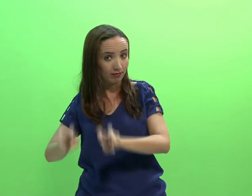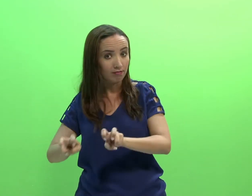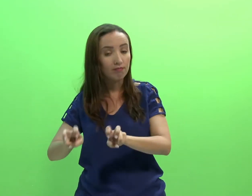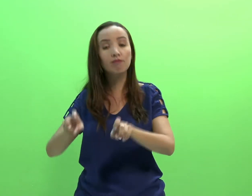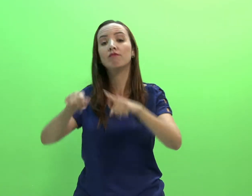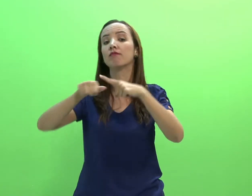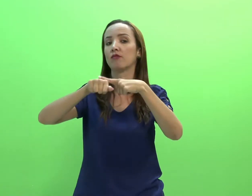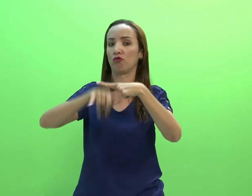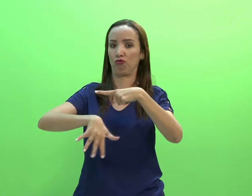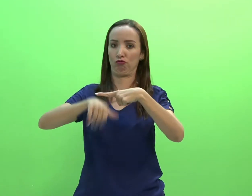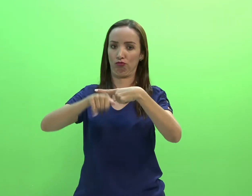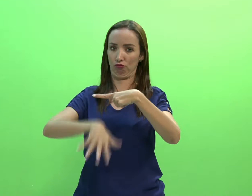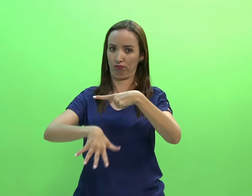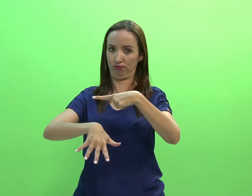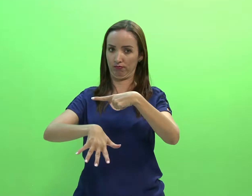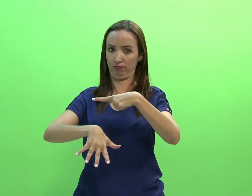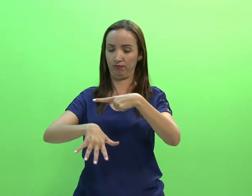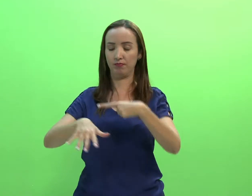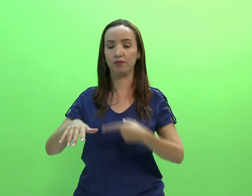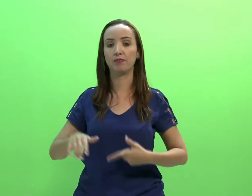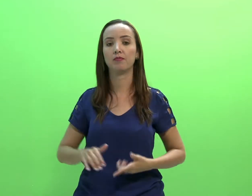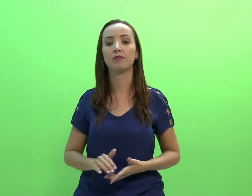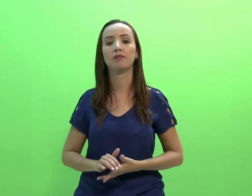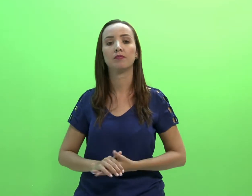na citação e nas notas de rodapé.